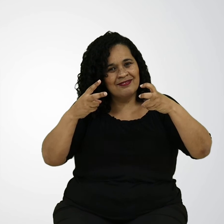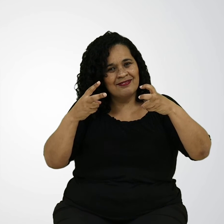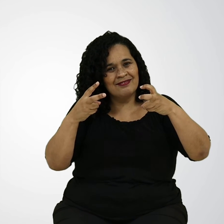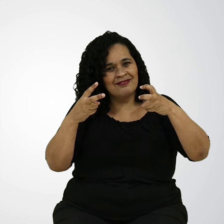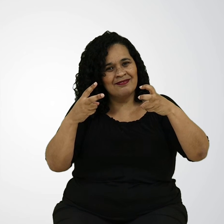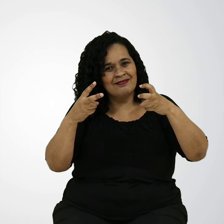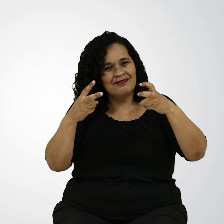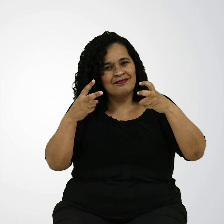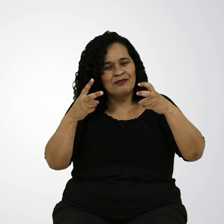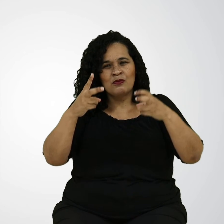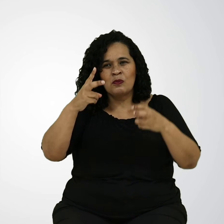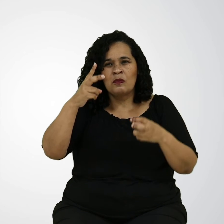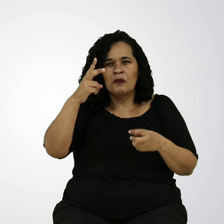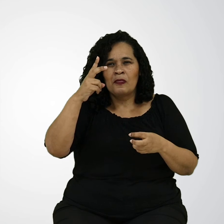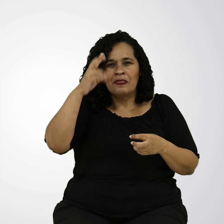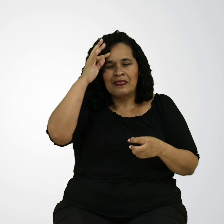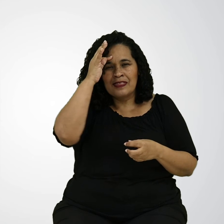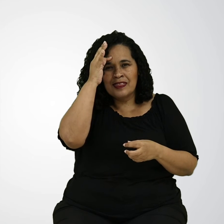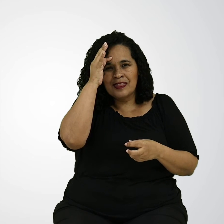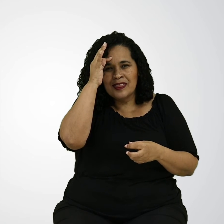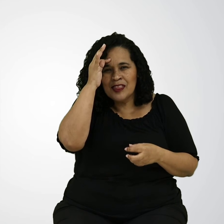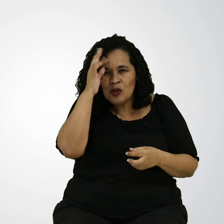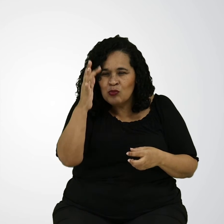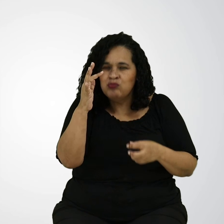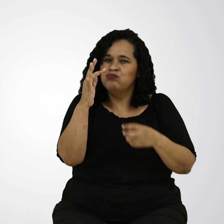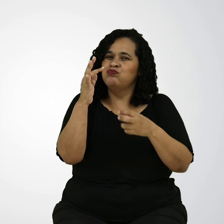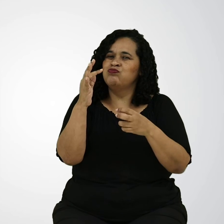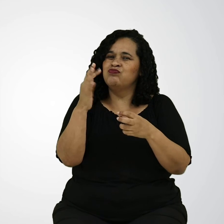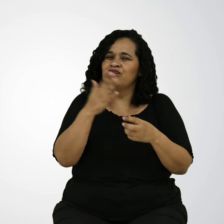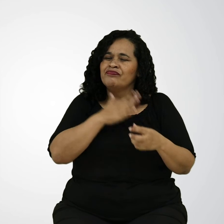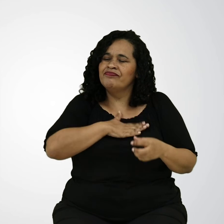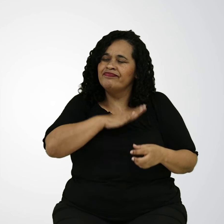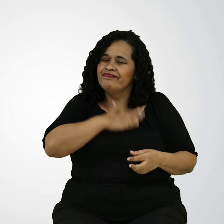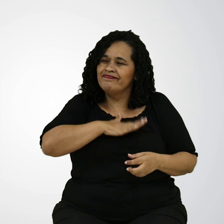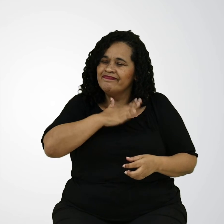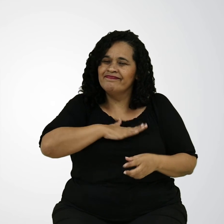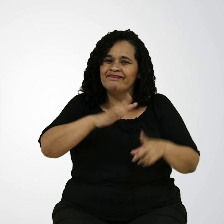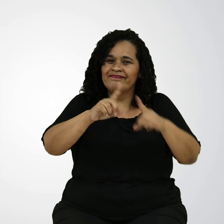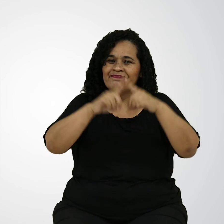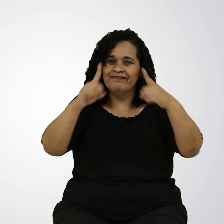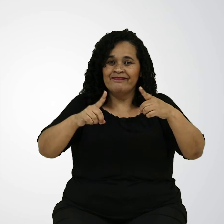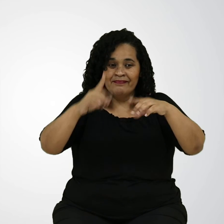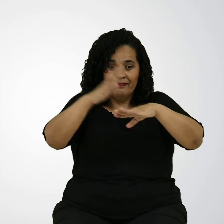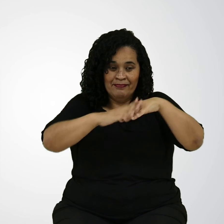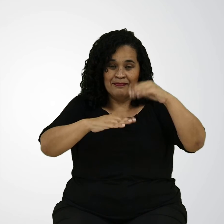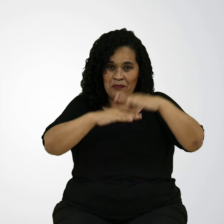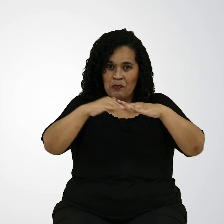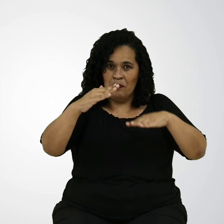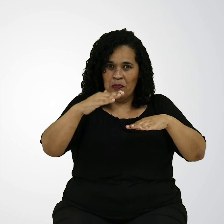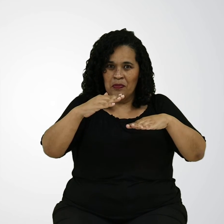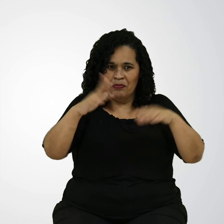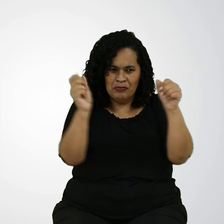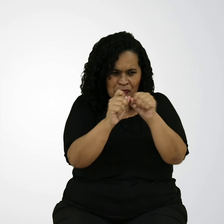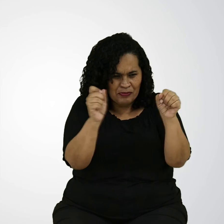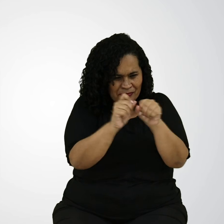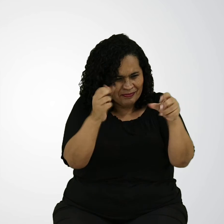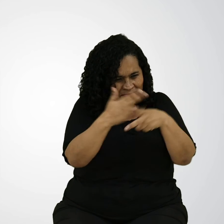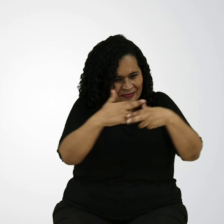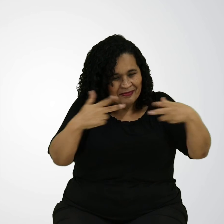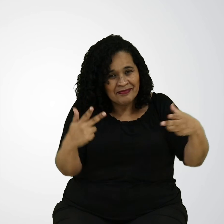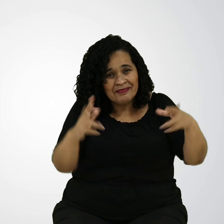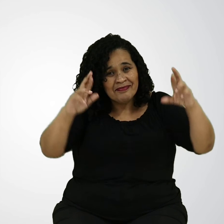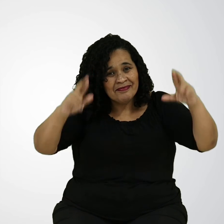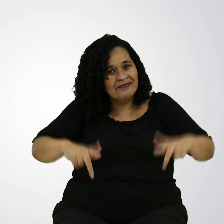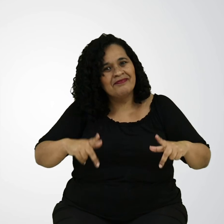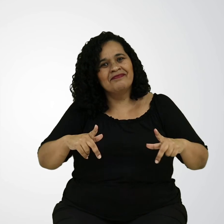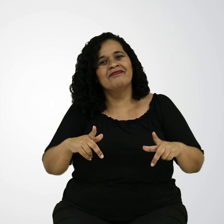a teoria é muito mais tranquila, né? A ideia legalista, na verdade, é sempre essa, né? Para o legalista